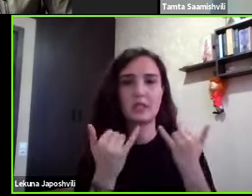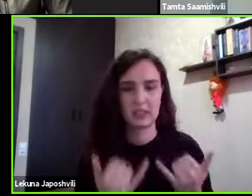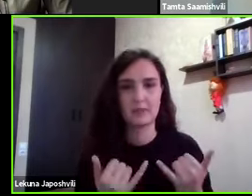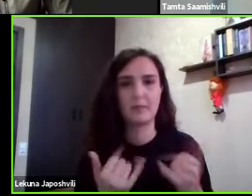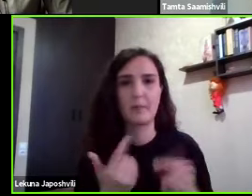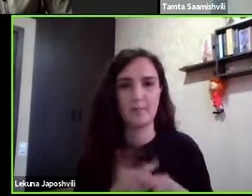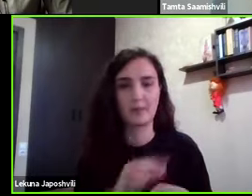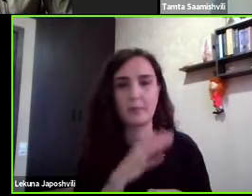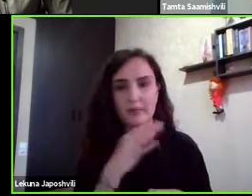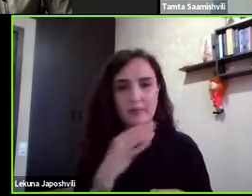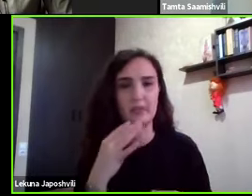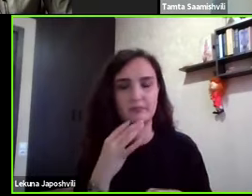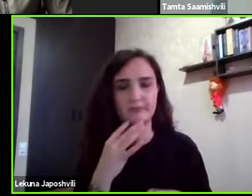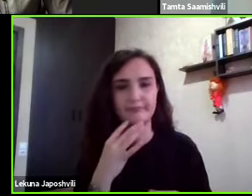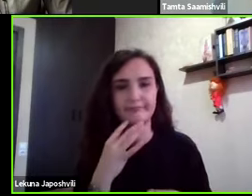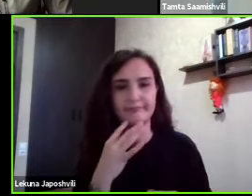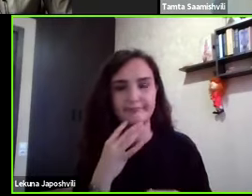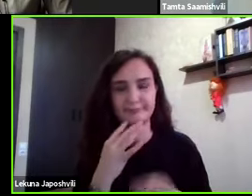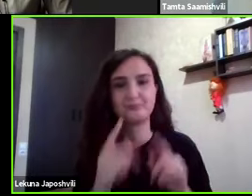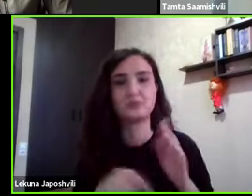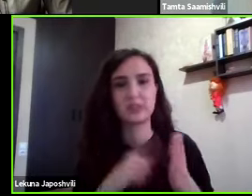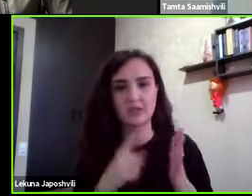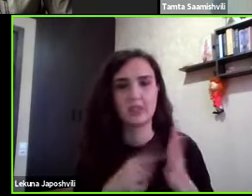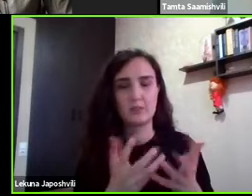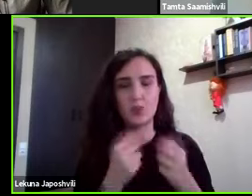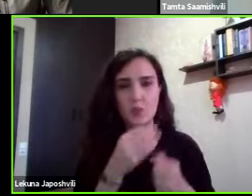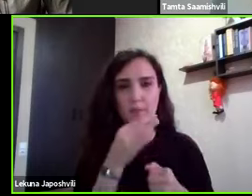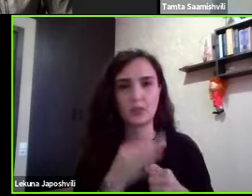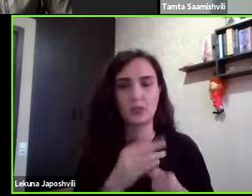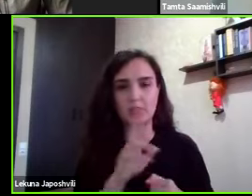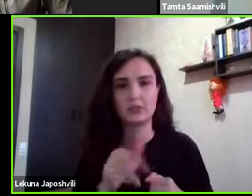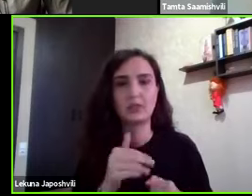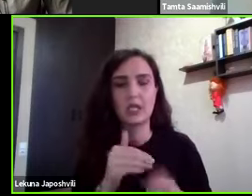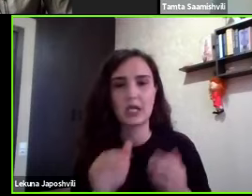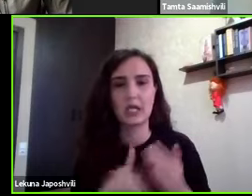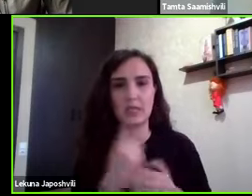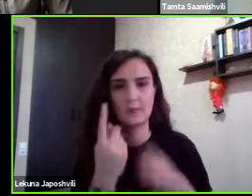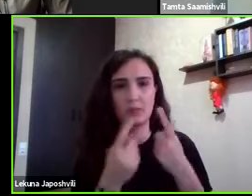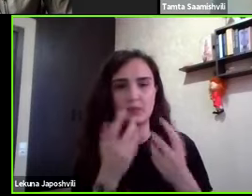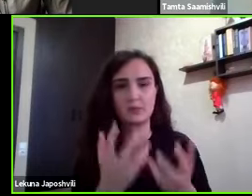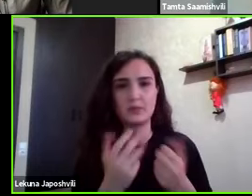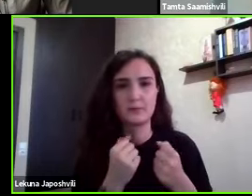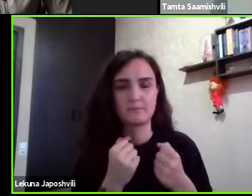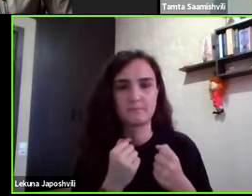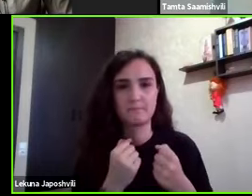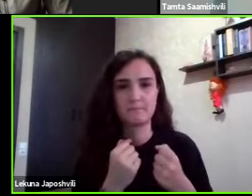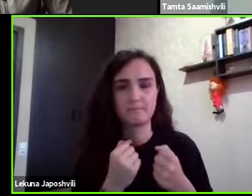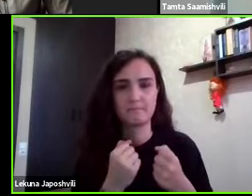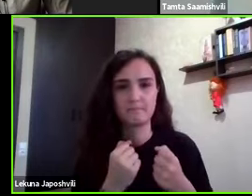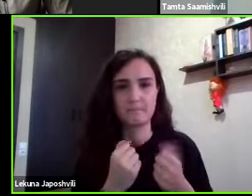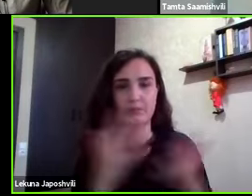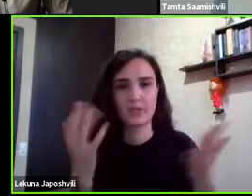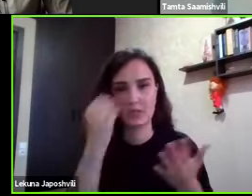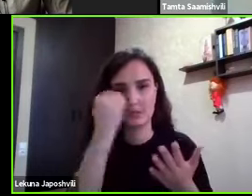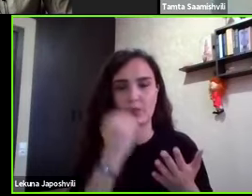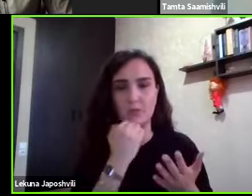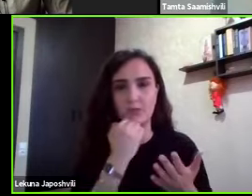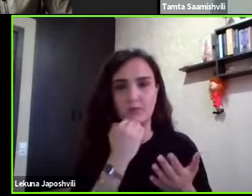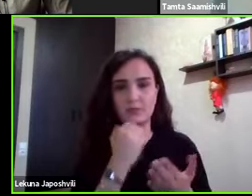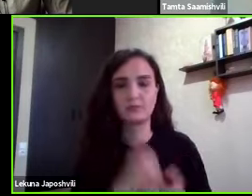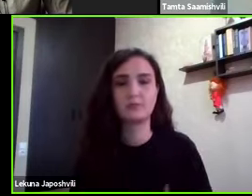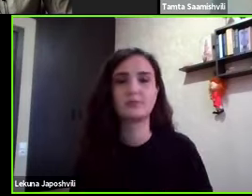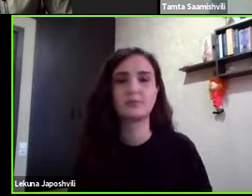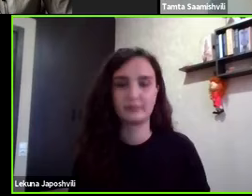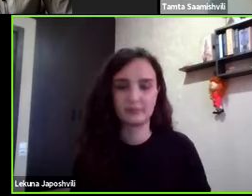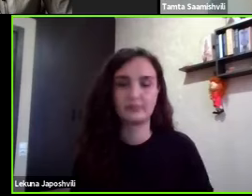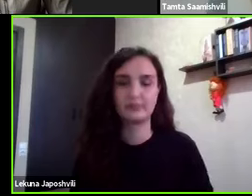ძალიან ბევრი კითხვაზე მიიღო პასუხი და მიიღო ახალი ინფორმაცია დიდი მადლობა ლეკუნა